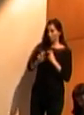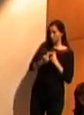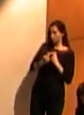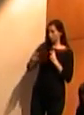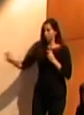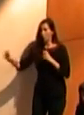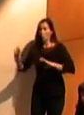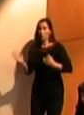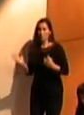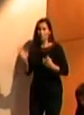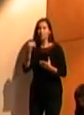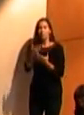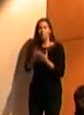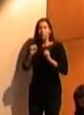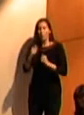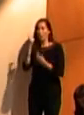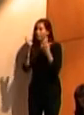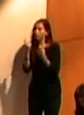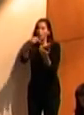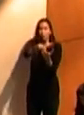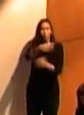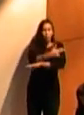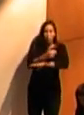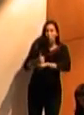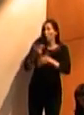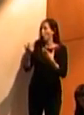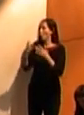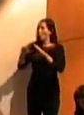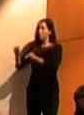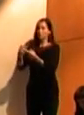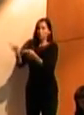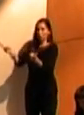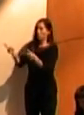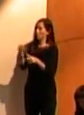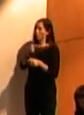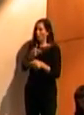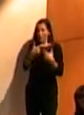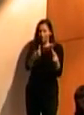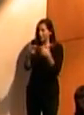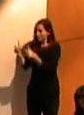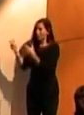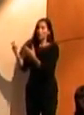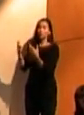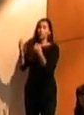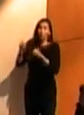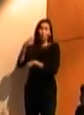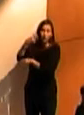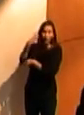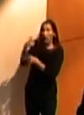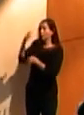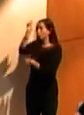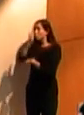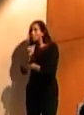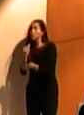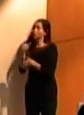des aménagements inclusifs dans les bureaux, les équipements, les espaces publics, que ce soit les gares, les métros, les musées. Et